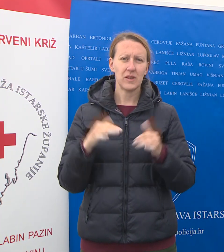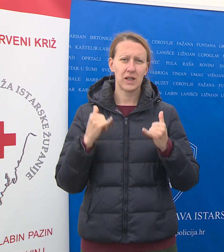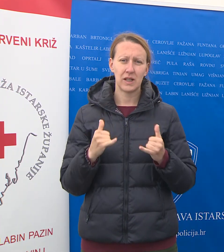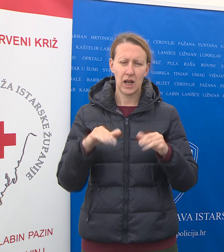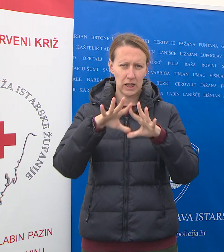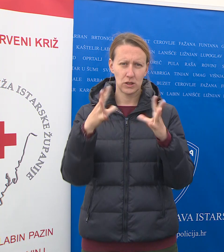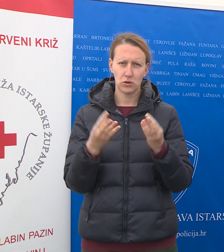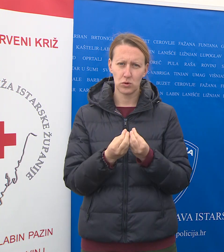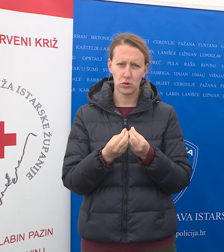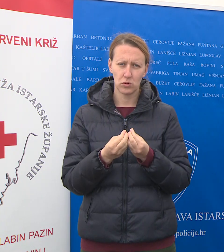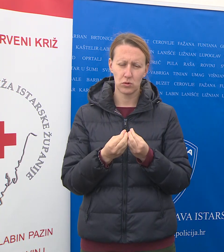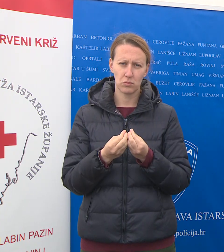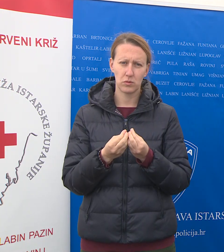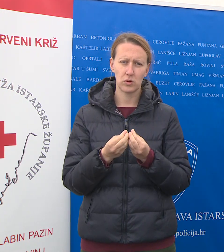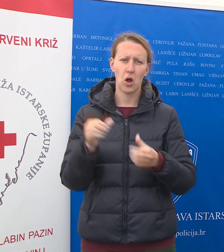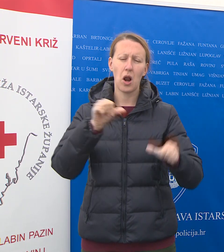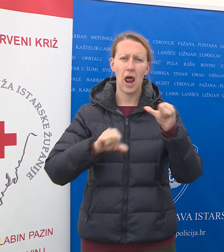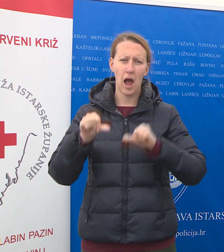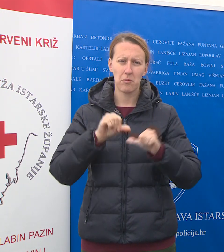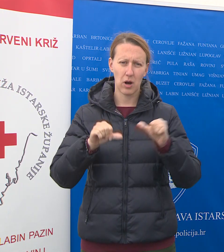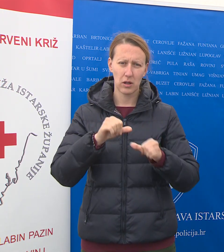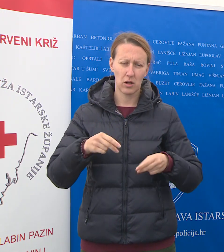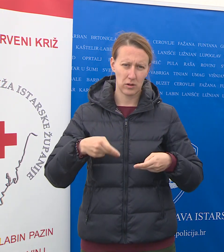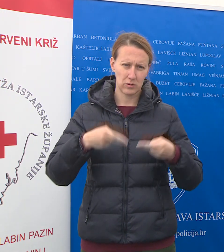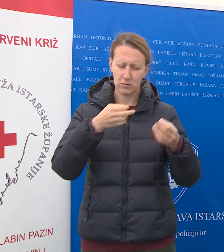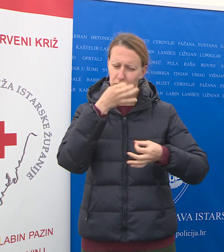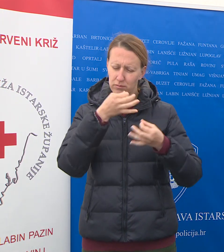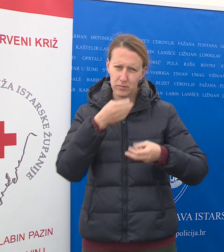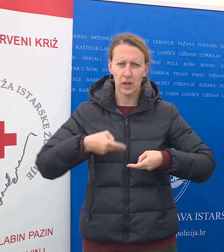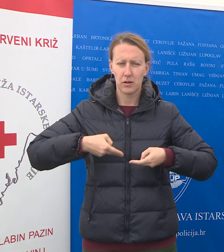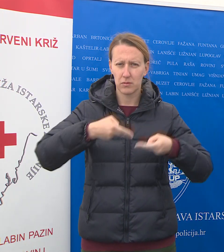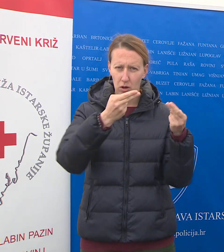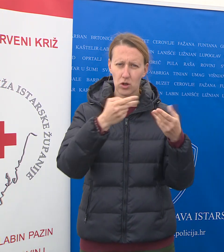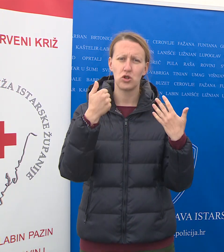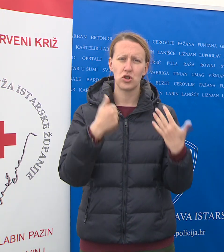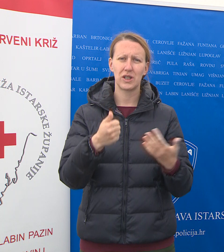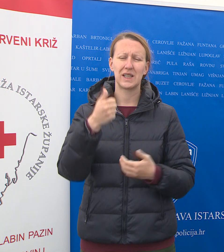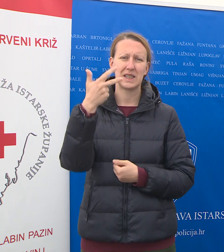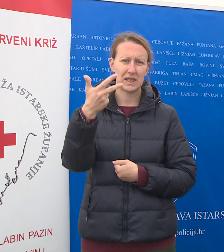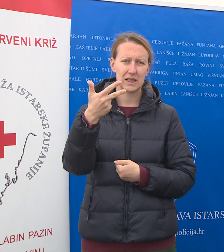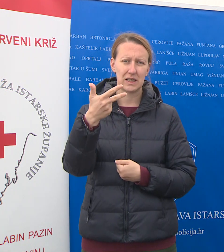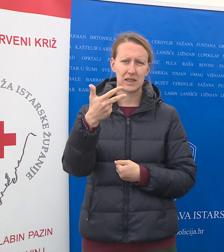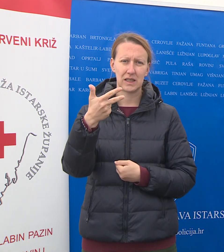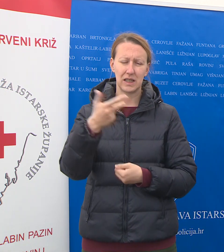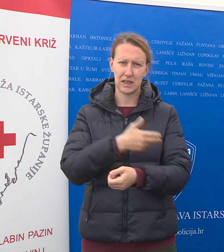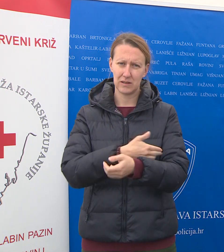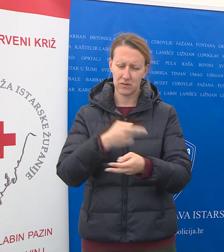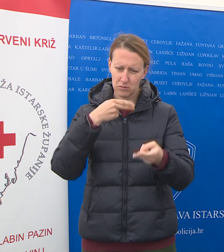Danas je ukupno u laboratoriju na analitička ispitivanja su otišla 63